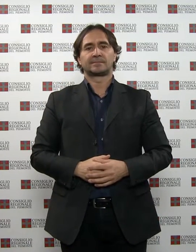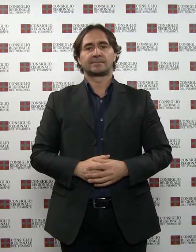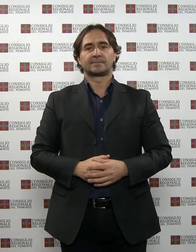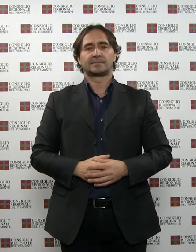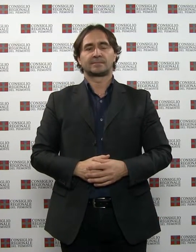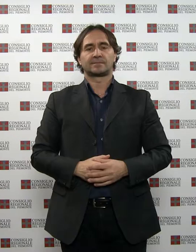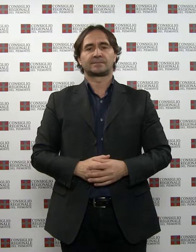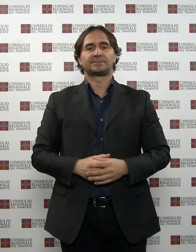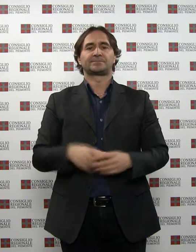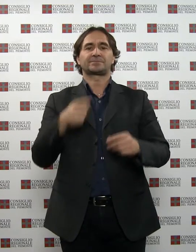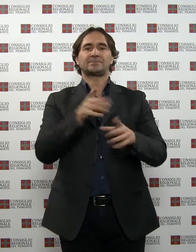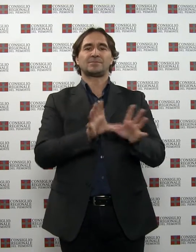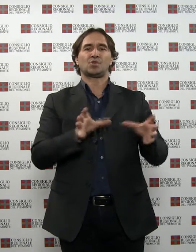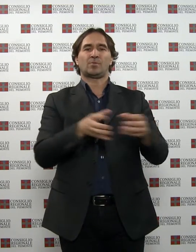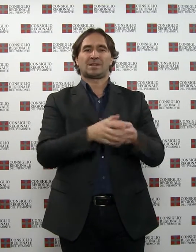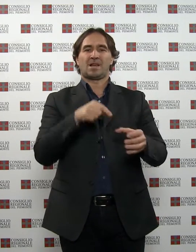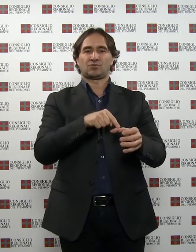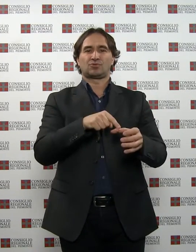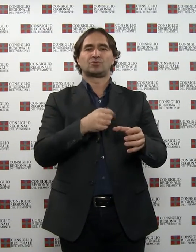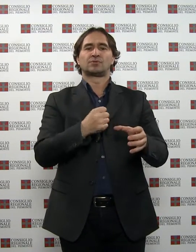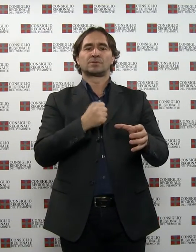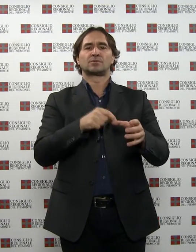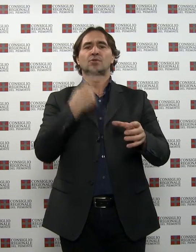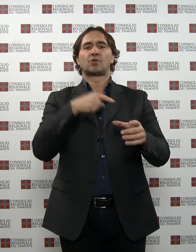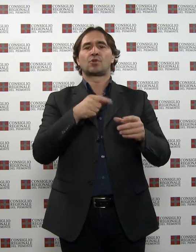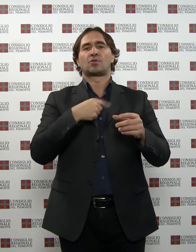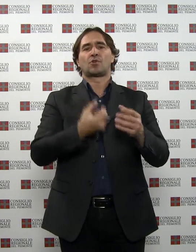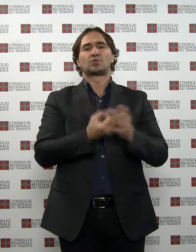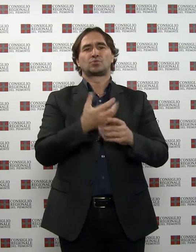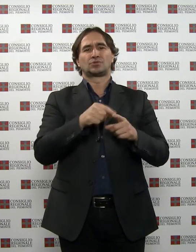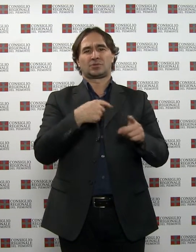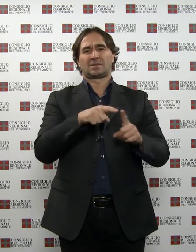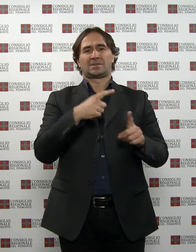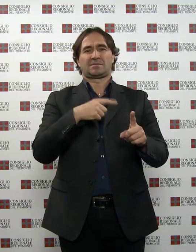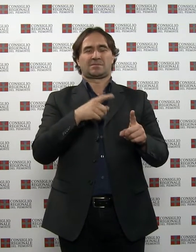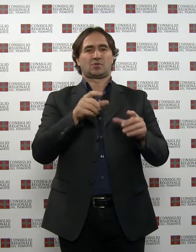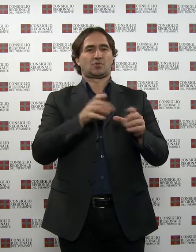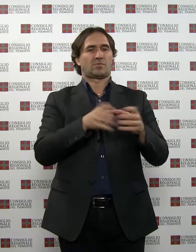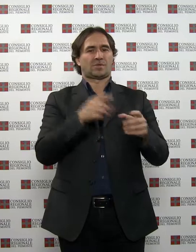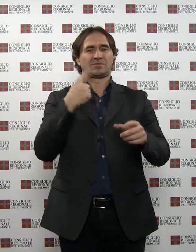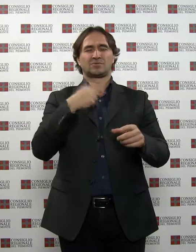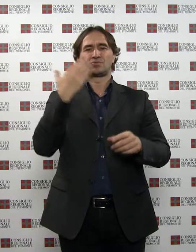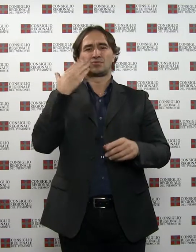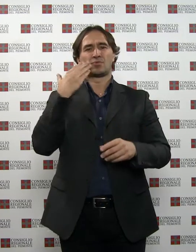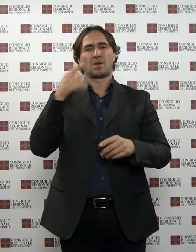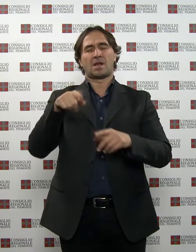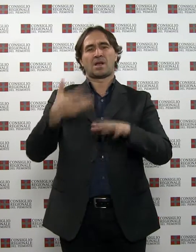Il Comitato Resistenza e Costituzione del Consiglio regionale ha dedicato un appuntamento agli studenti del triennio della scuola secondaria superiore